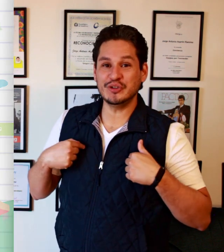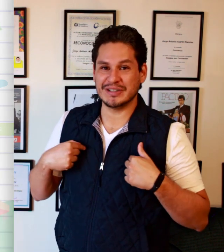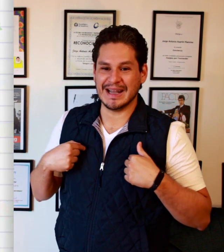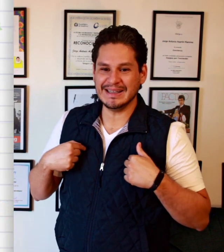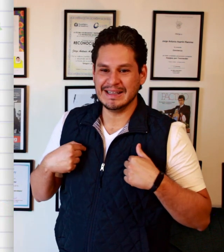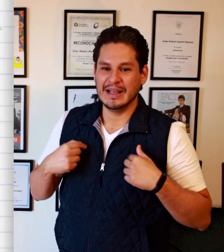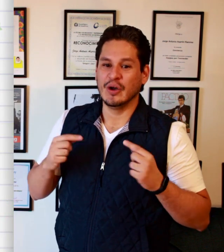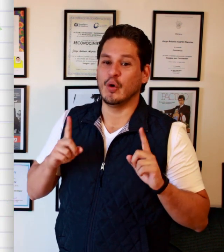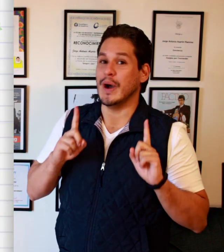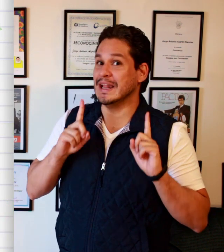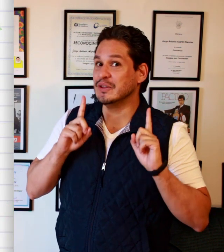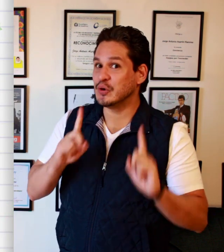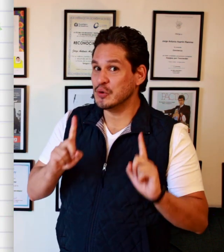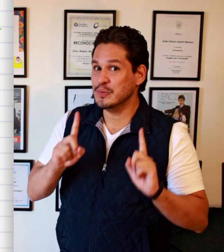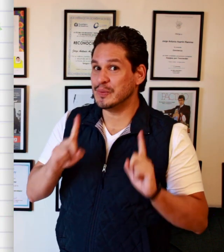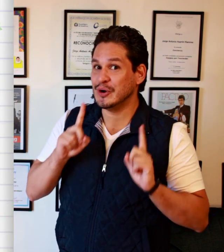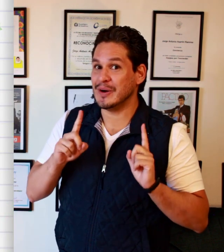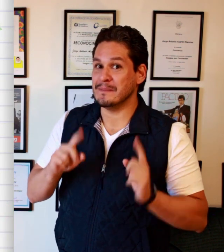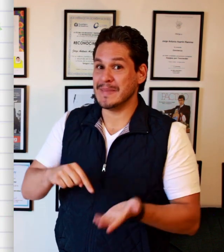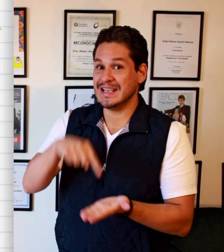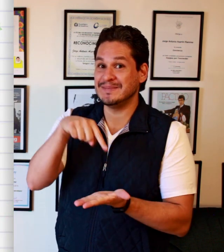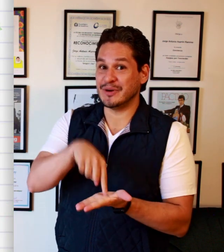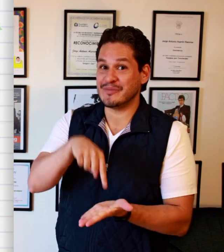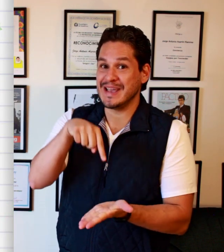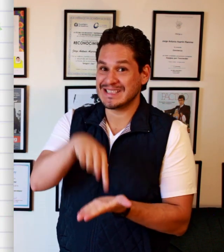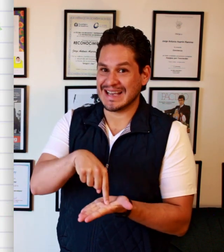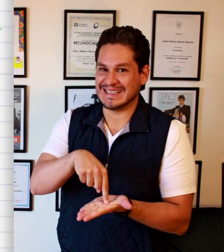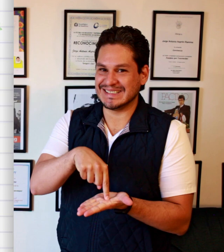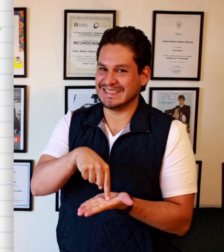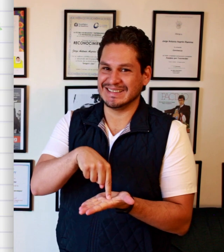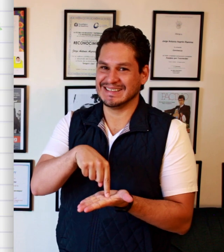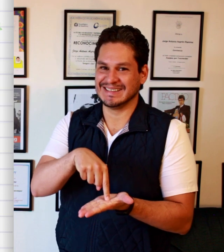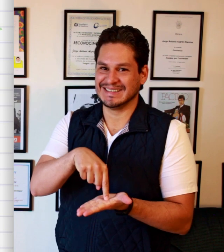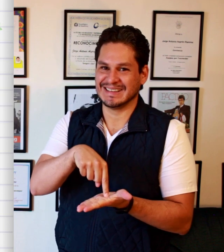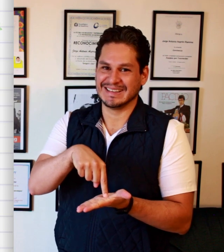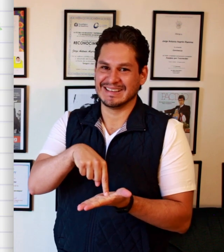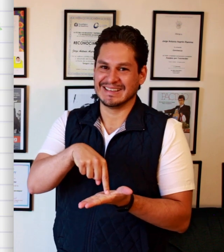Soy justa cuando cumplo mis promesas.